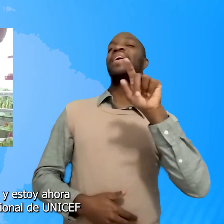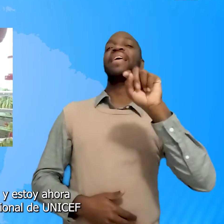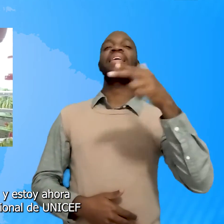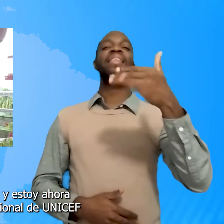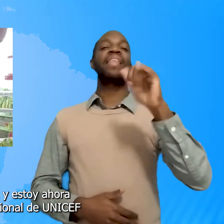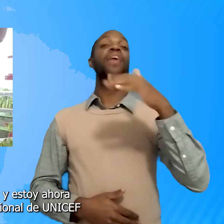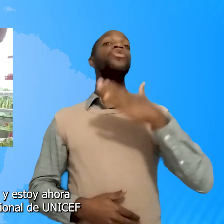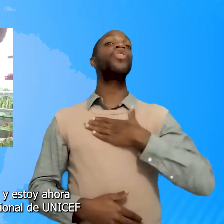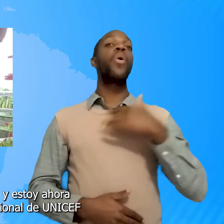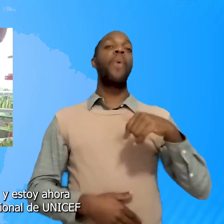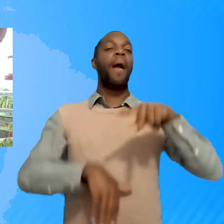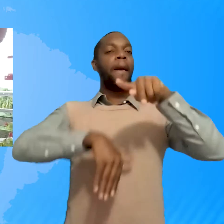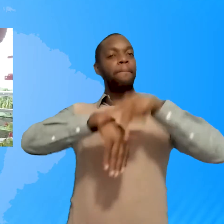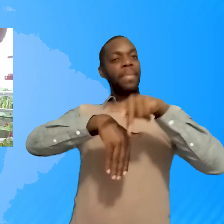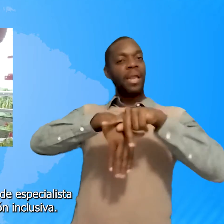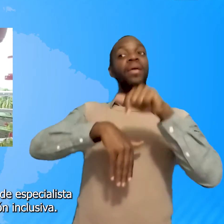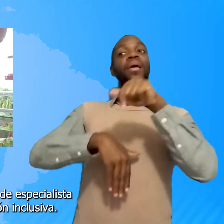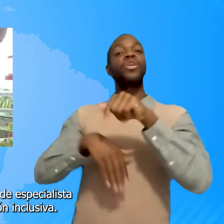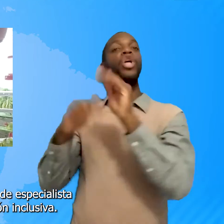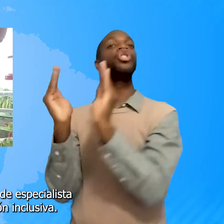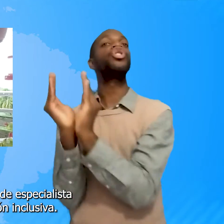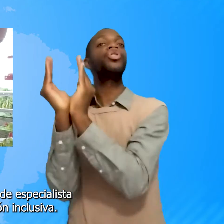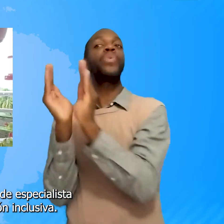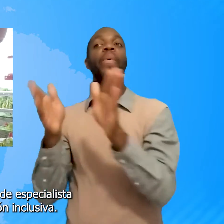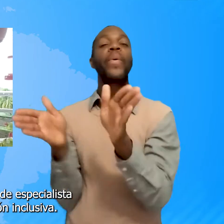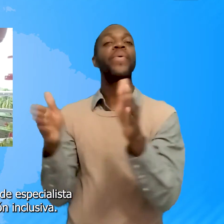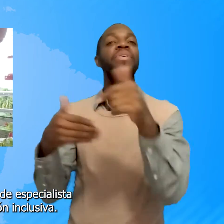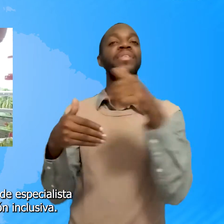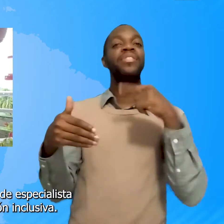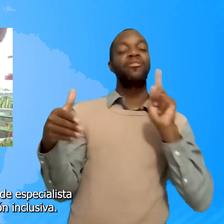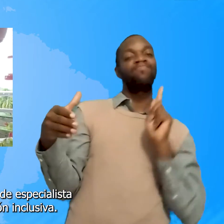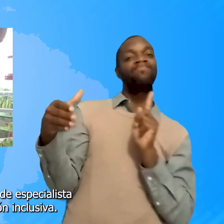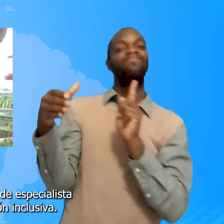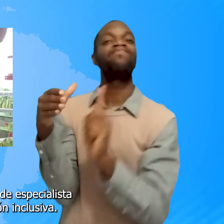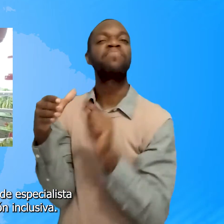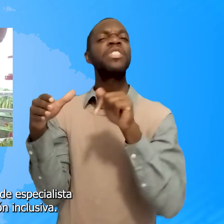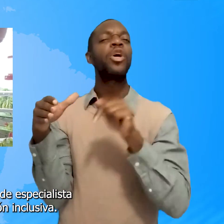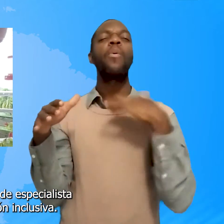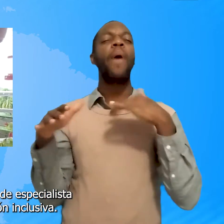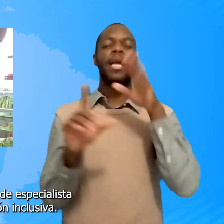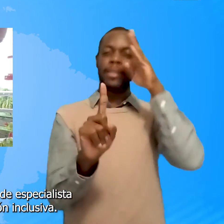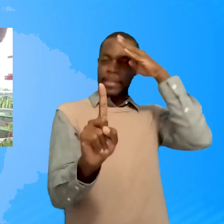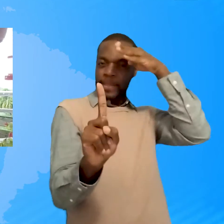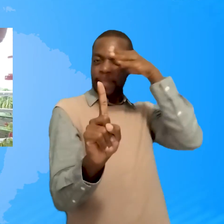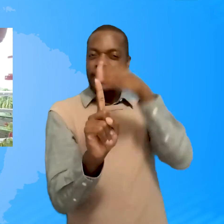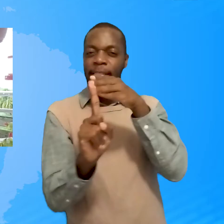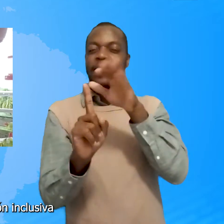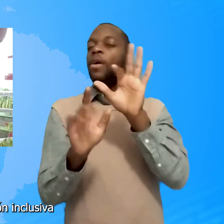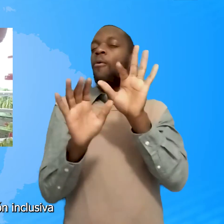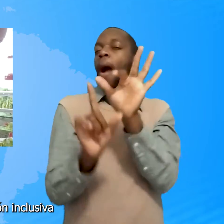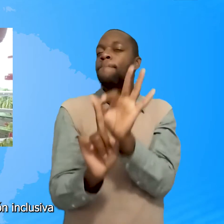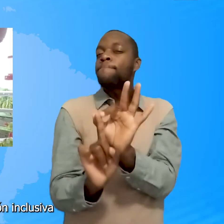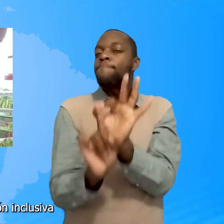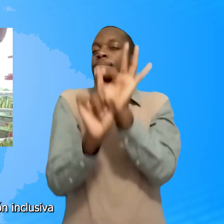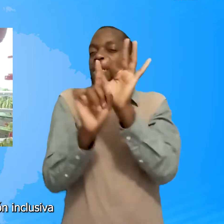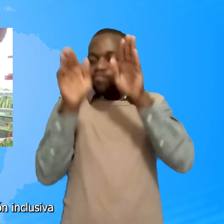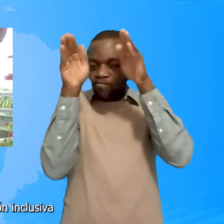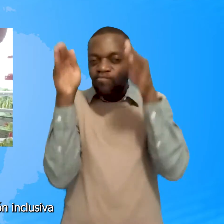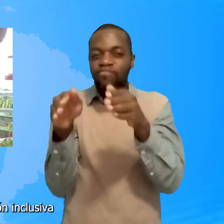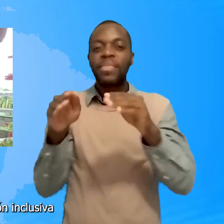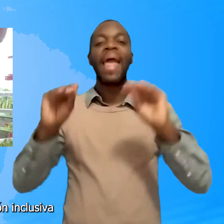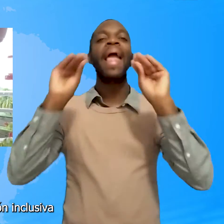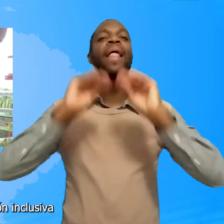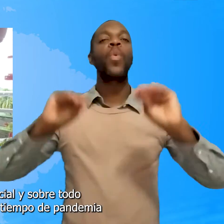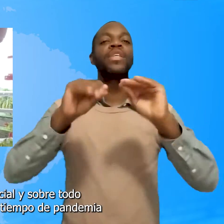en la oficina regional de UNICEF en mi carácter de especialista en educación inclusiva. La